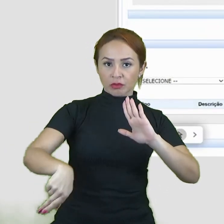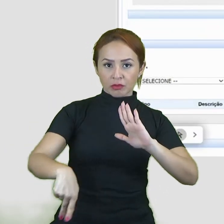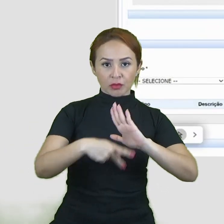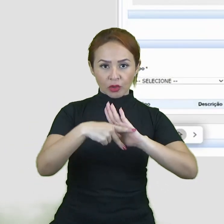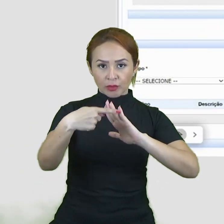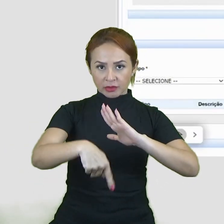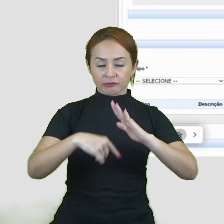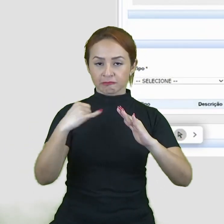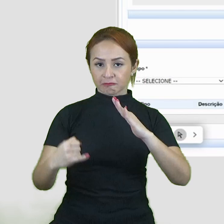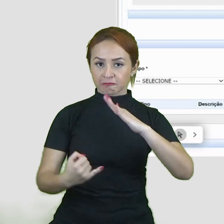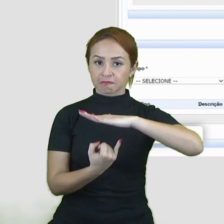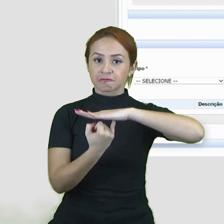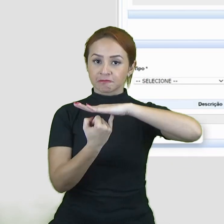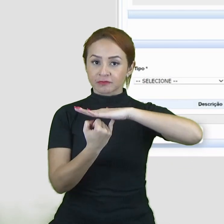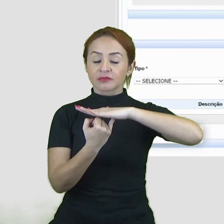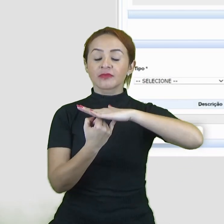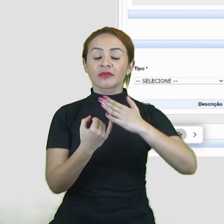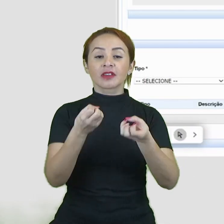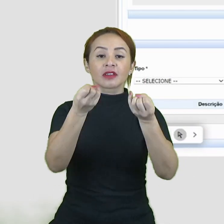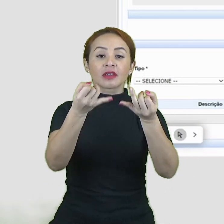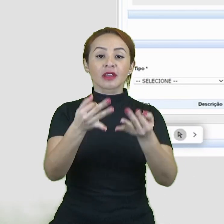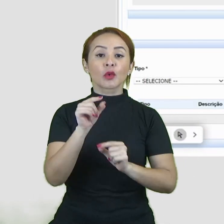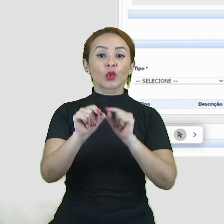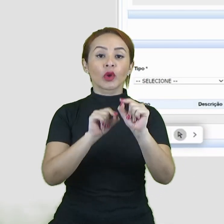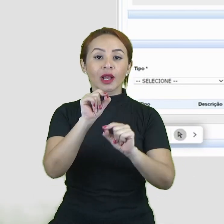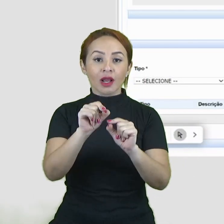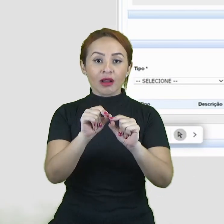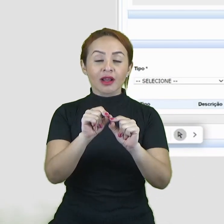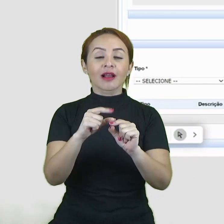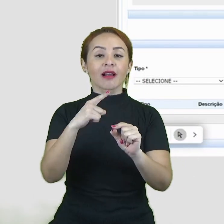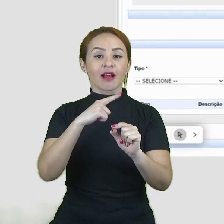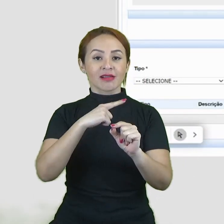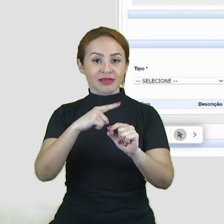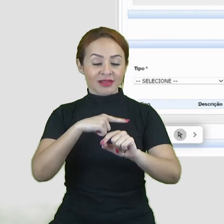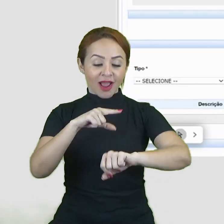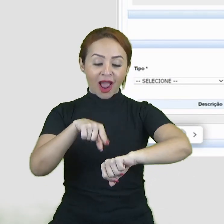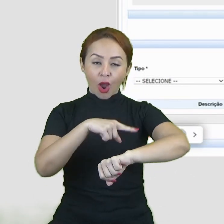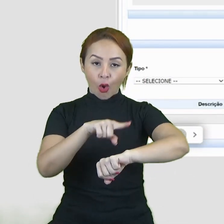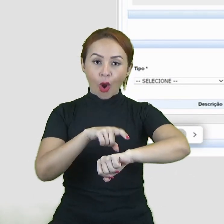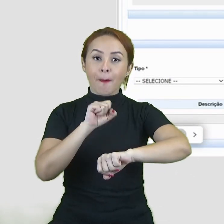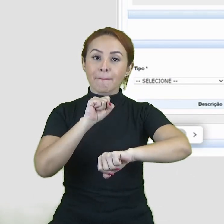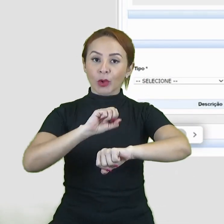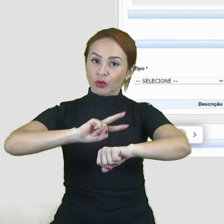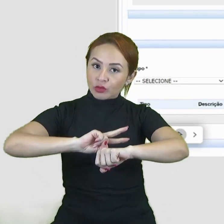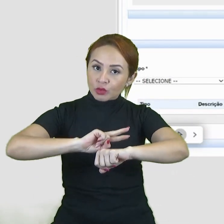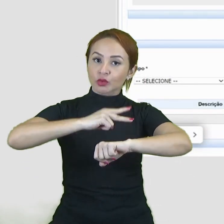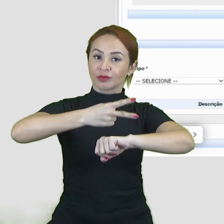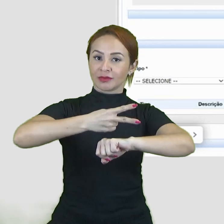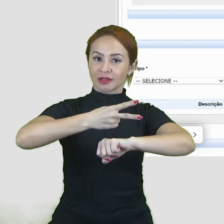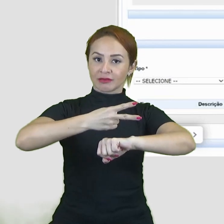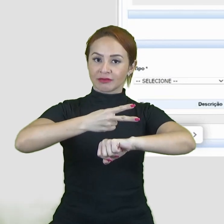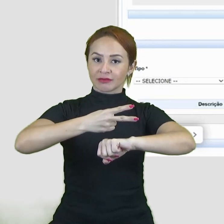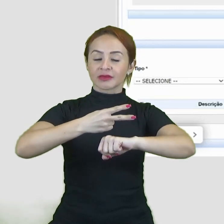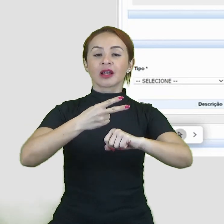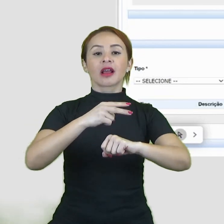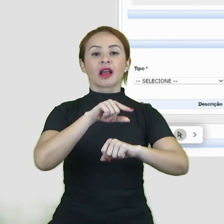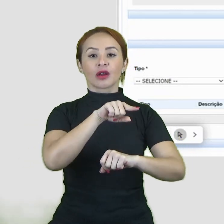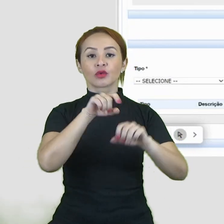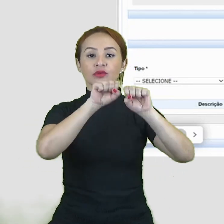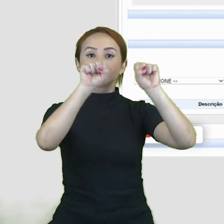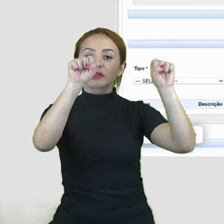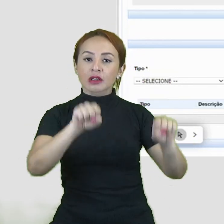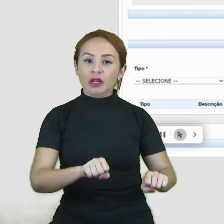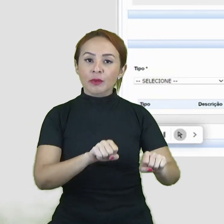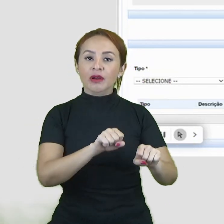elas podem ser até a dobra, né? Até da carga horária de aulas. Então, ele já vai